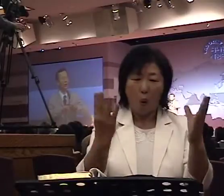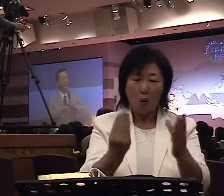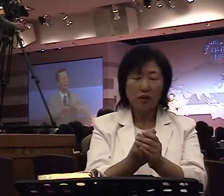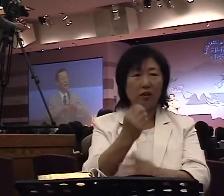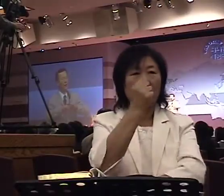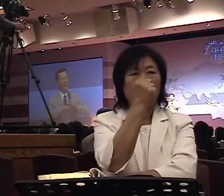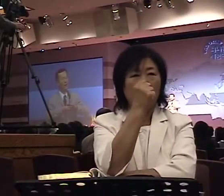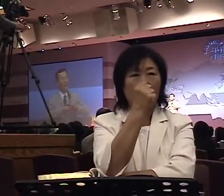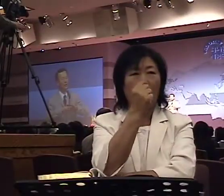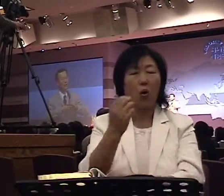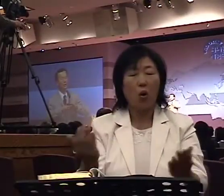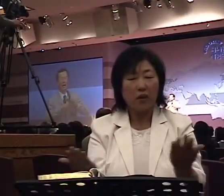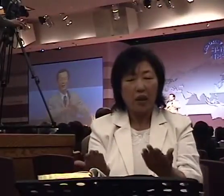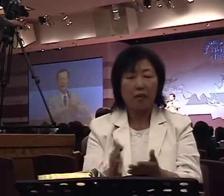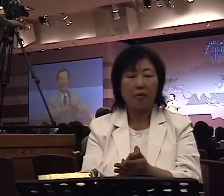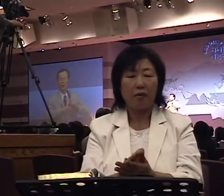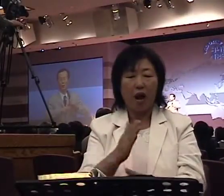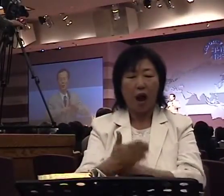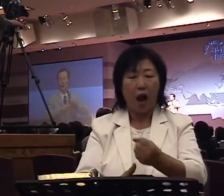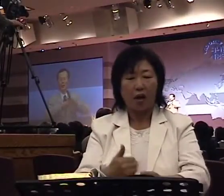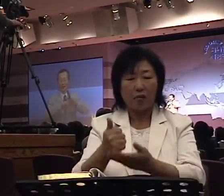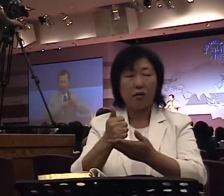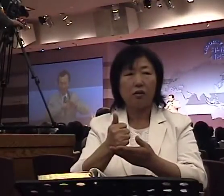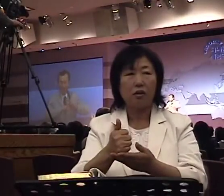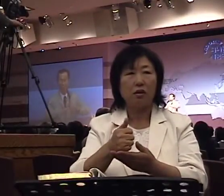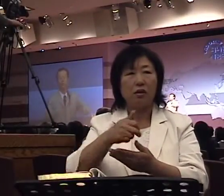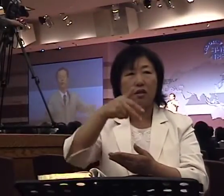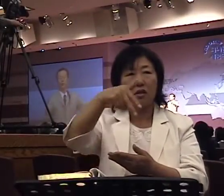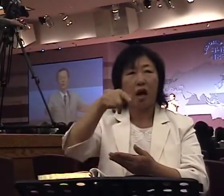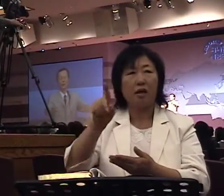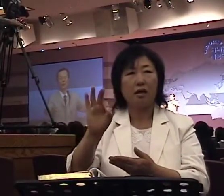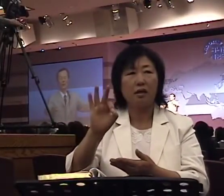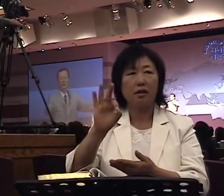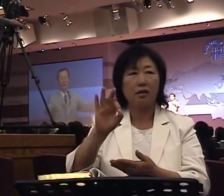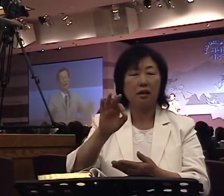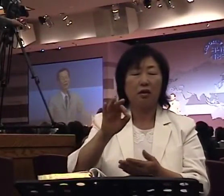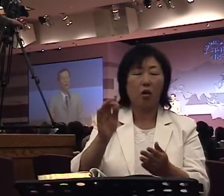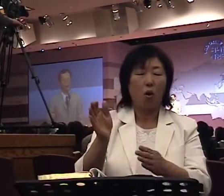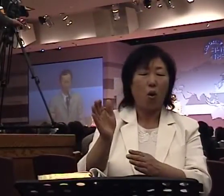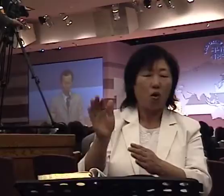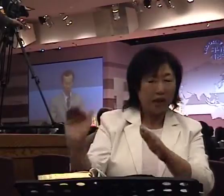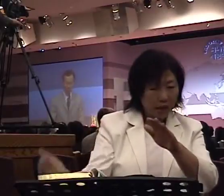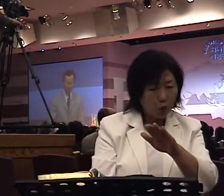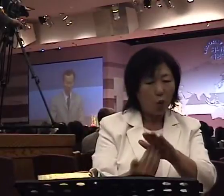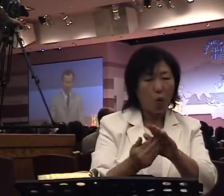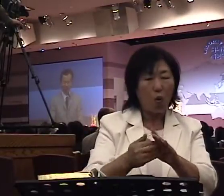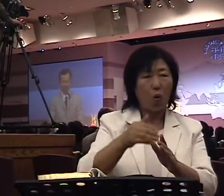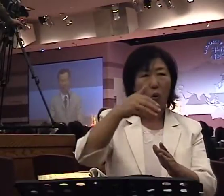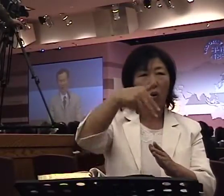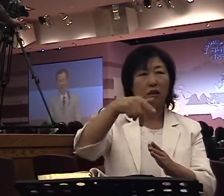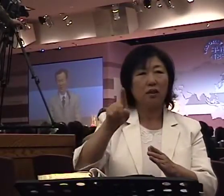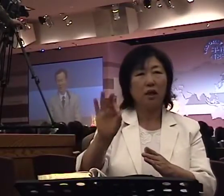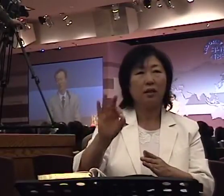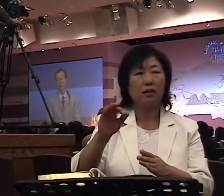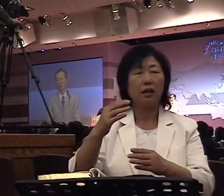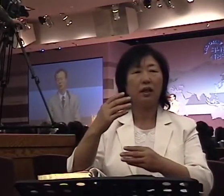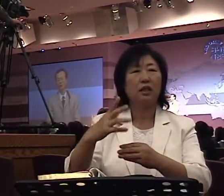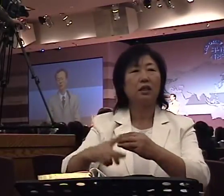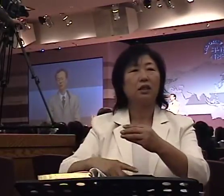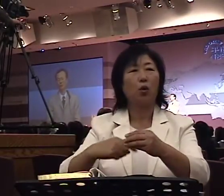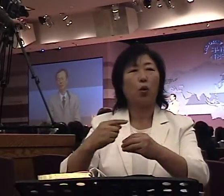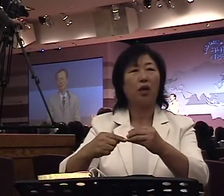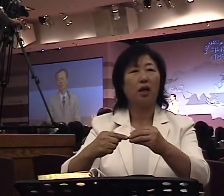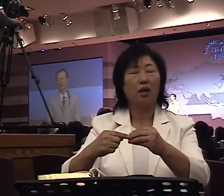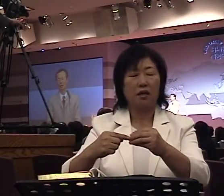기초 작업을 하나님께서 이제 창세기를 통해 이루시면서 그 창세기의 스토리를 끝마치게 하시는